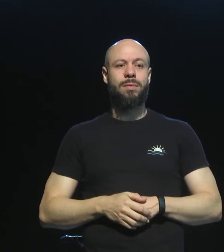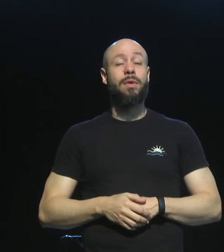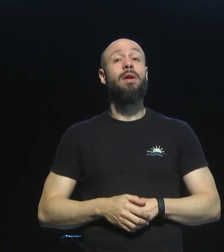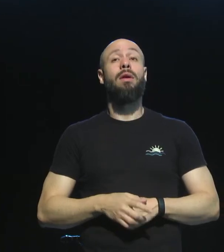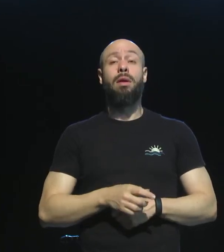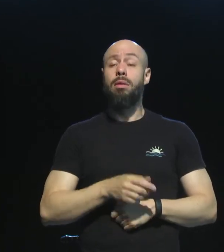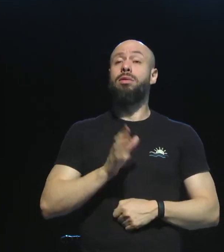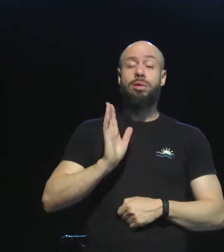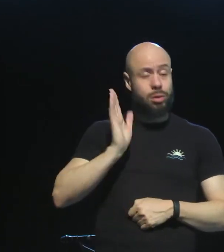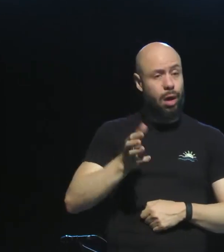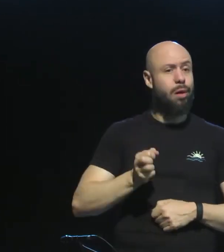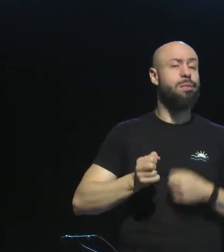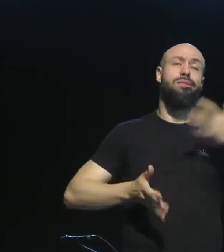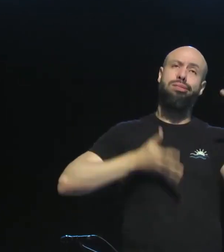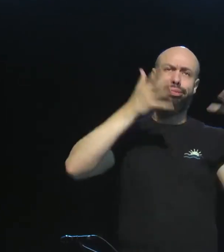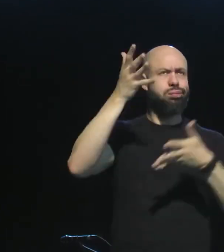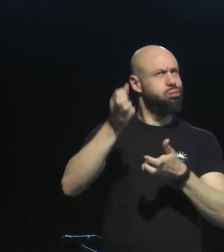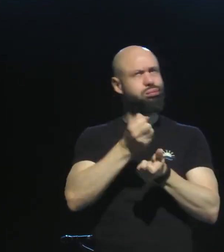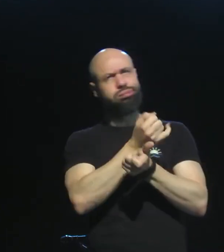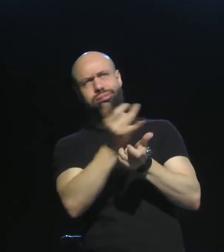vezes